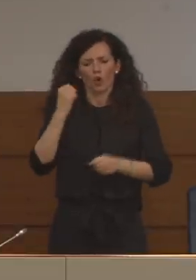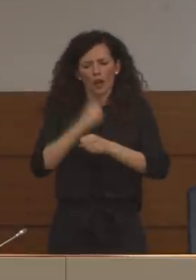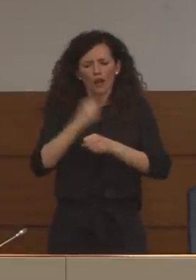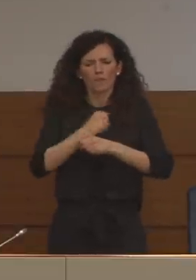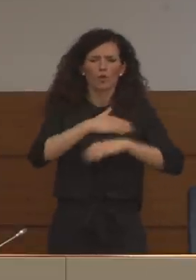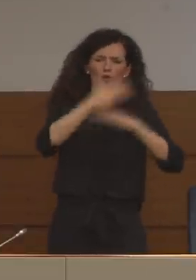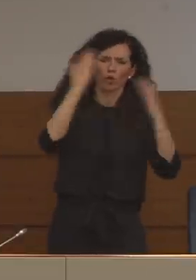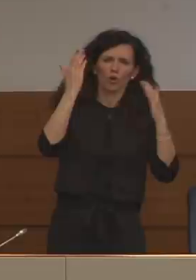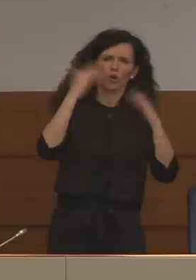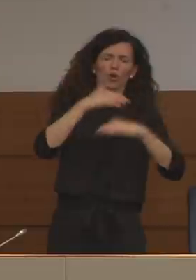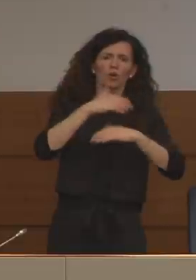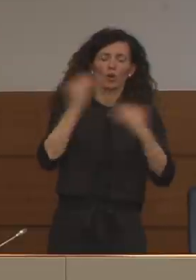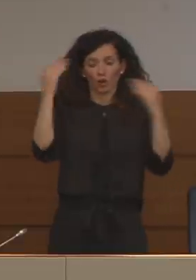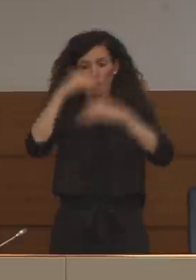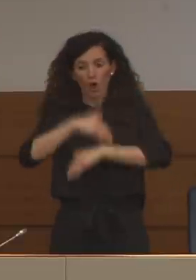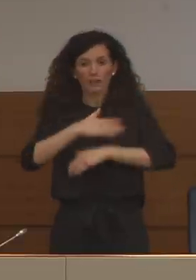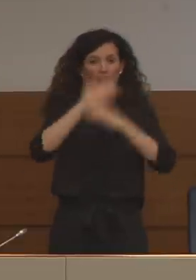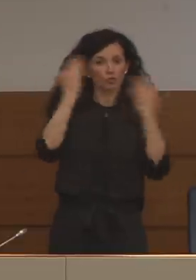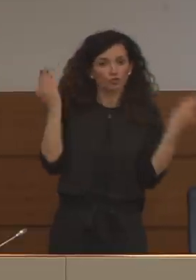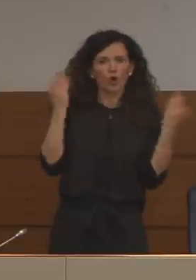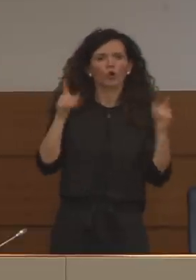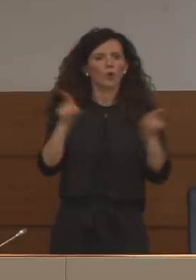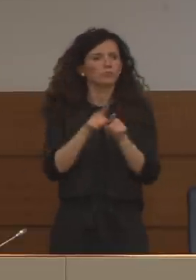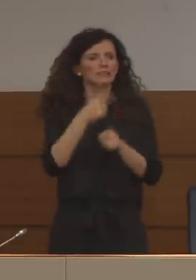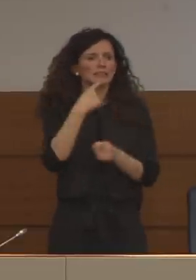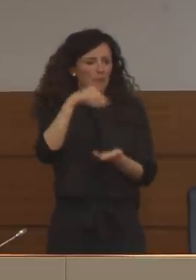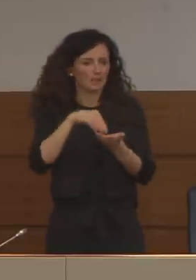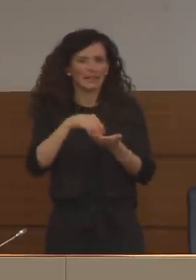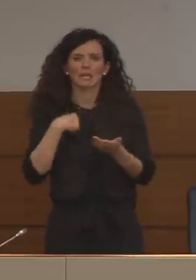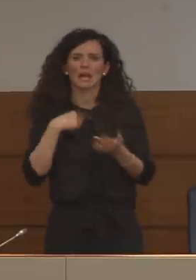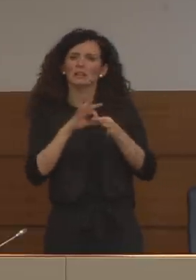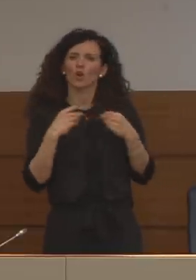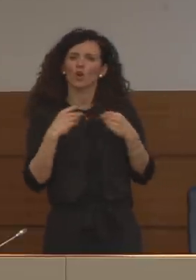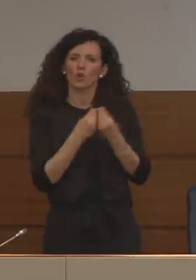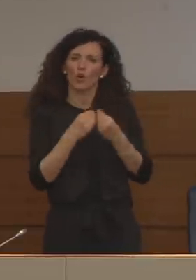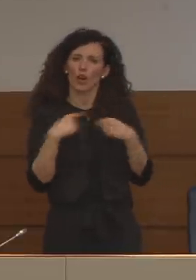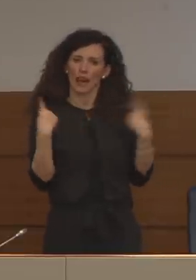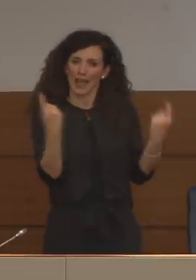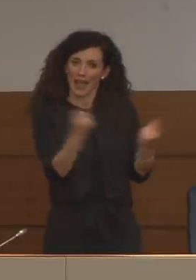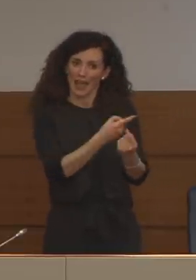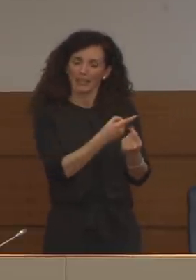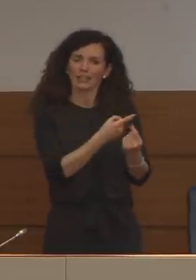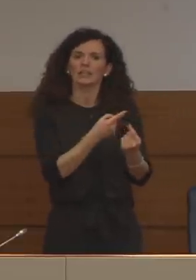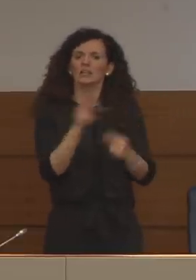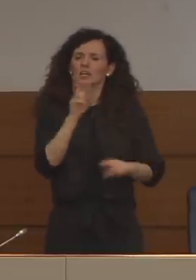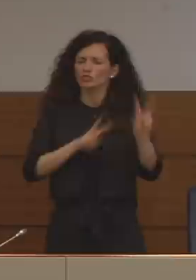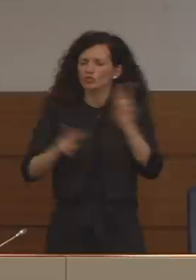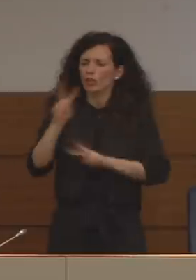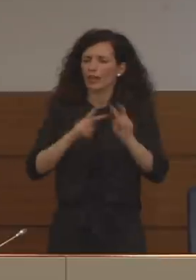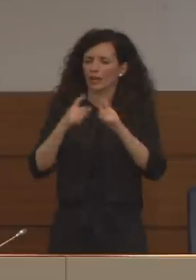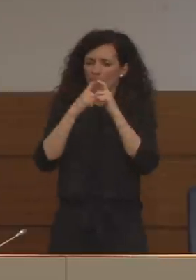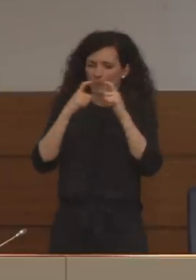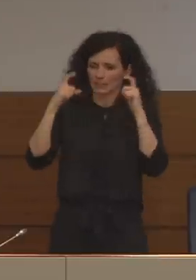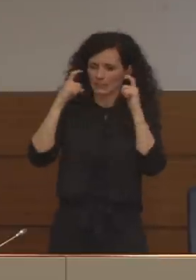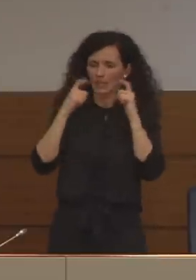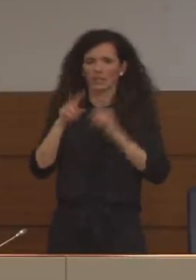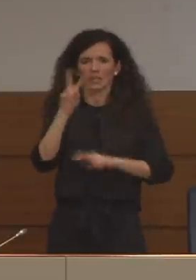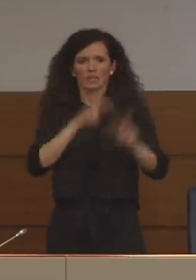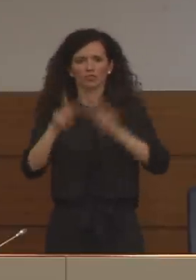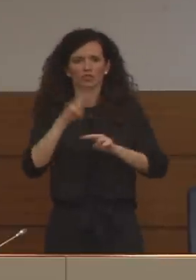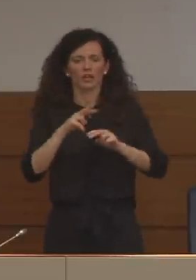come lavorano notte e giorno tutti quelli che sono qui per cercare mascherini ventilatori